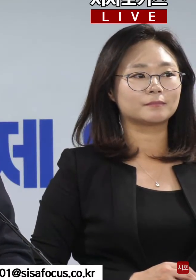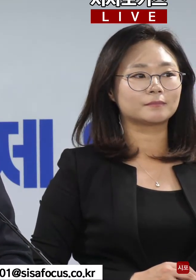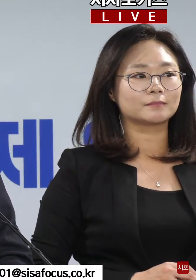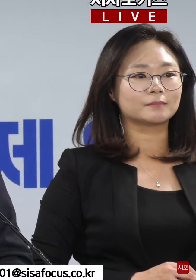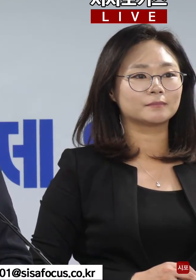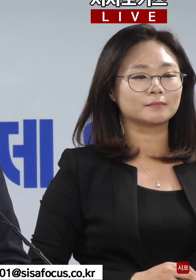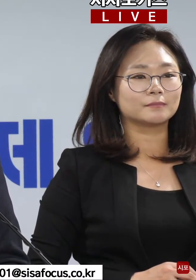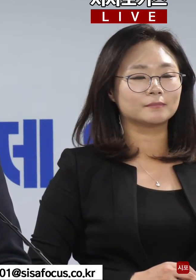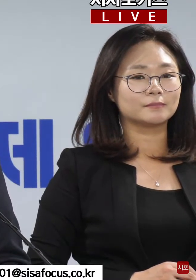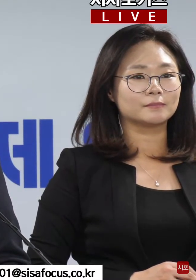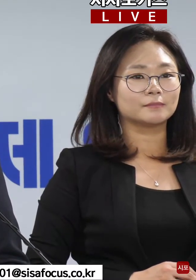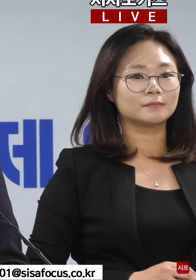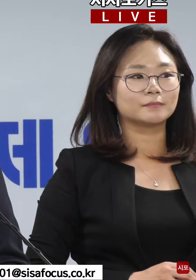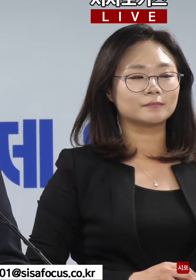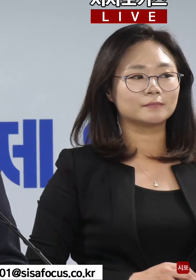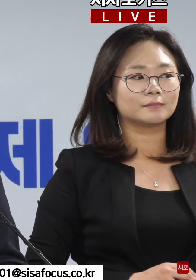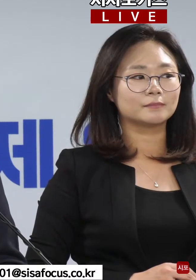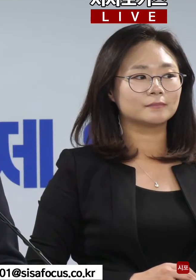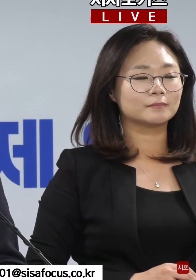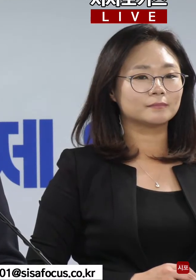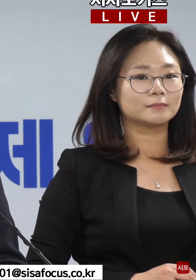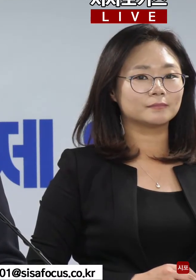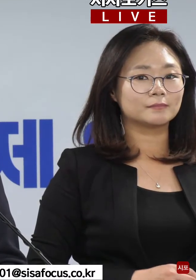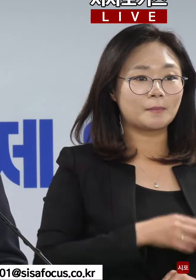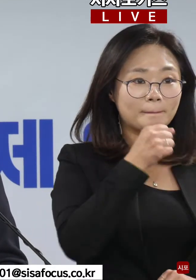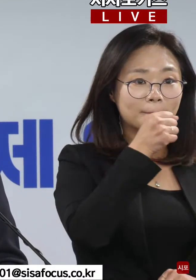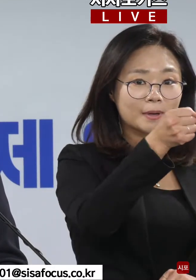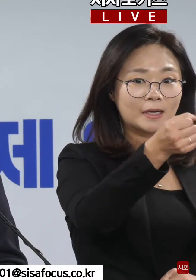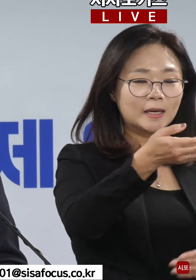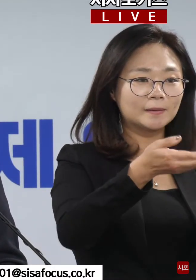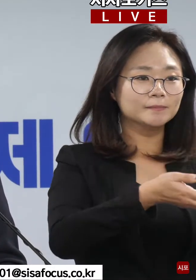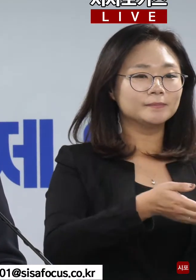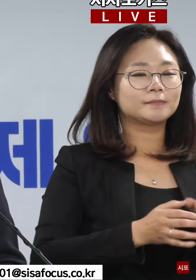일문일답 마치겠습니다. 양해 바랍니다. 마이크 좀 전해주세요.